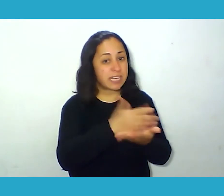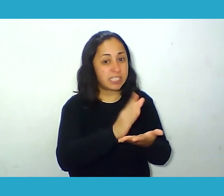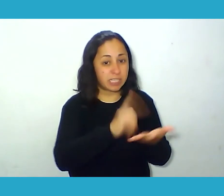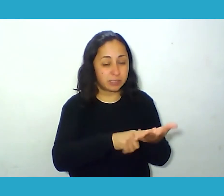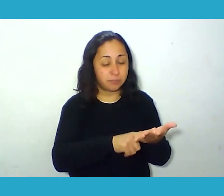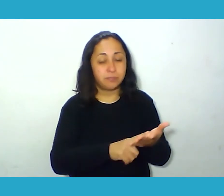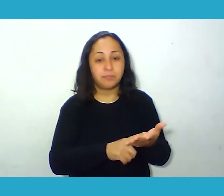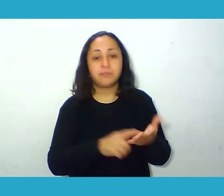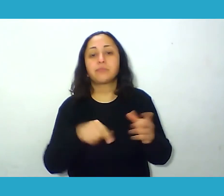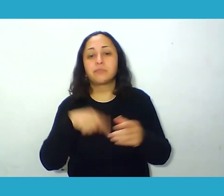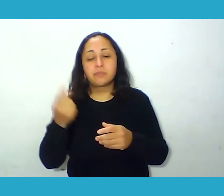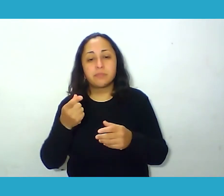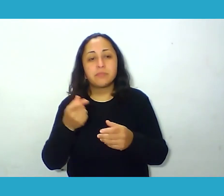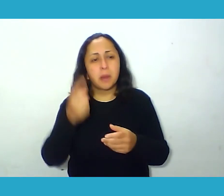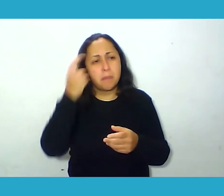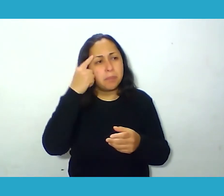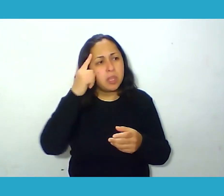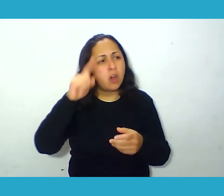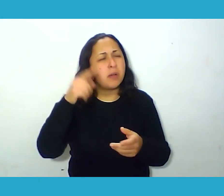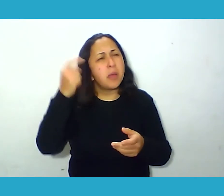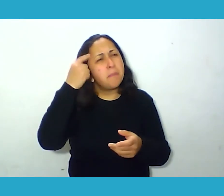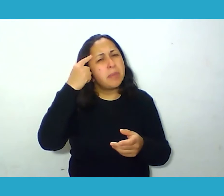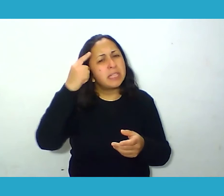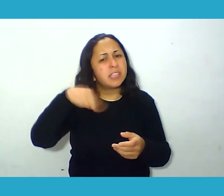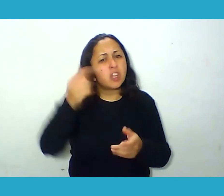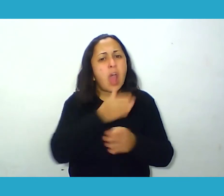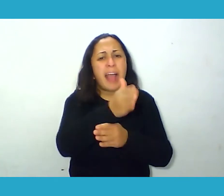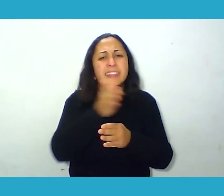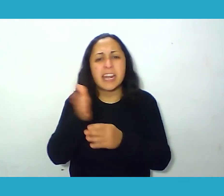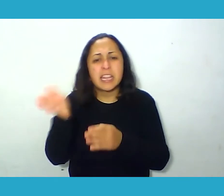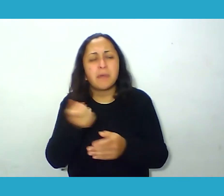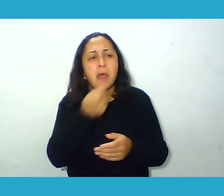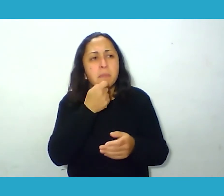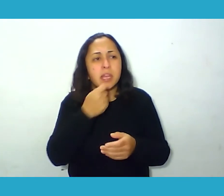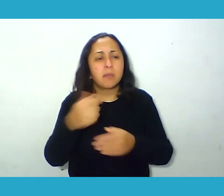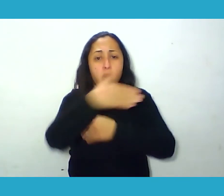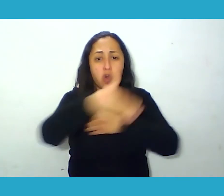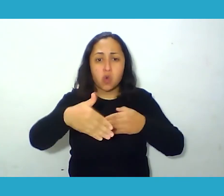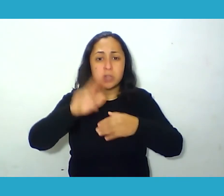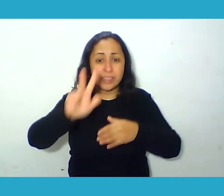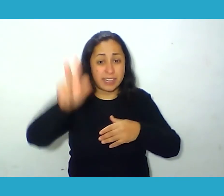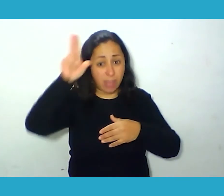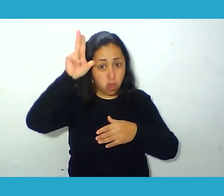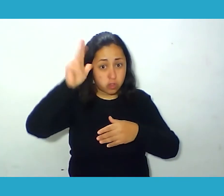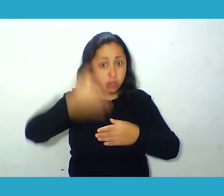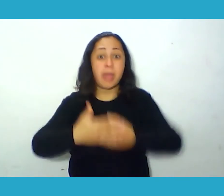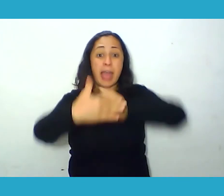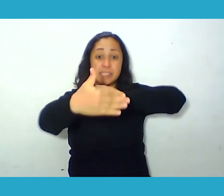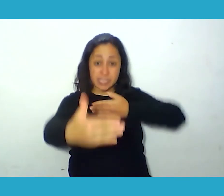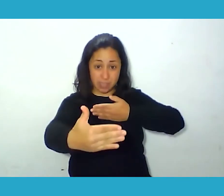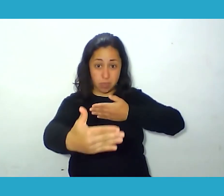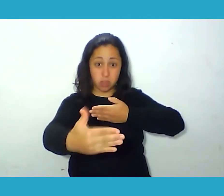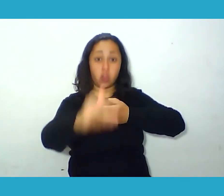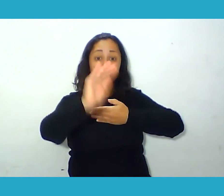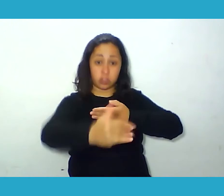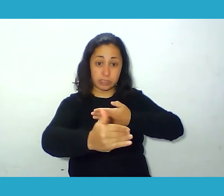1208. Solicita se consideren alternativas al trazado que no se han incluido, como ser el ensanchamiento de la Ruta 38 o bien